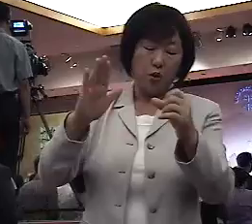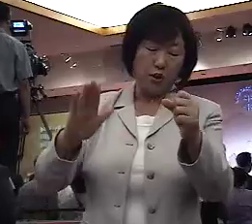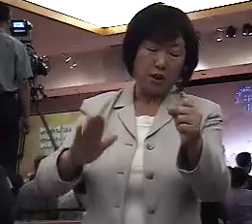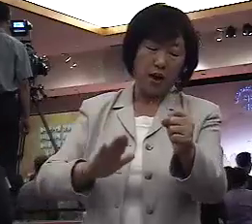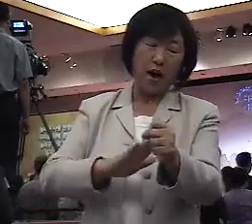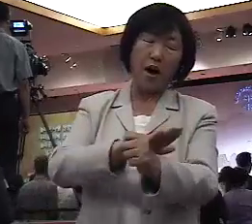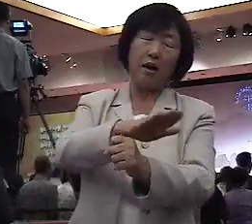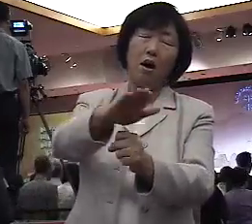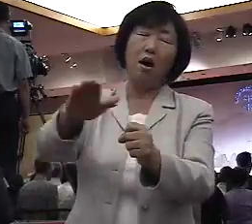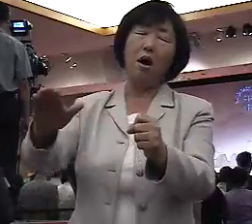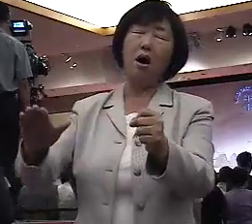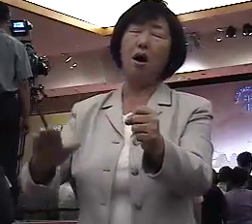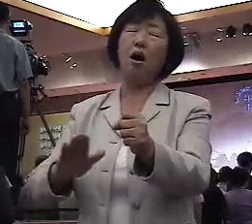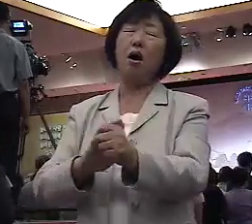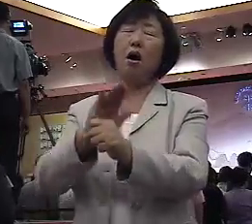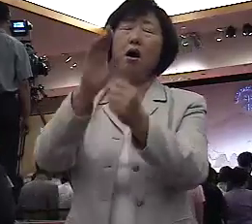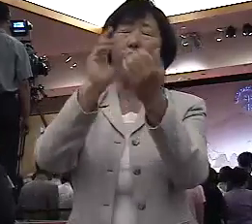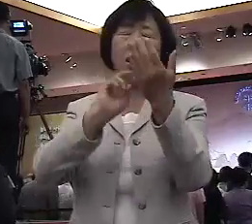놀라운